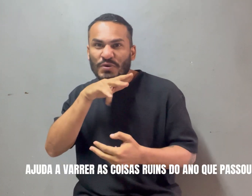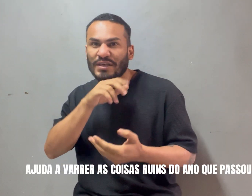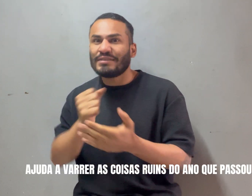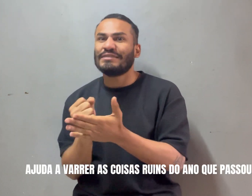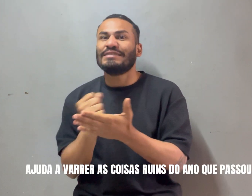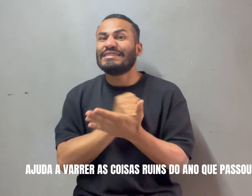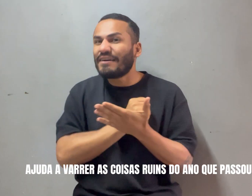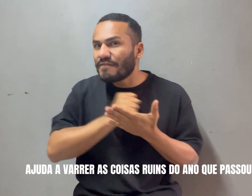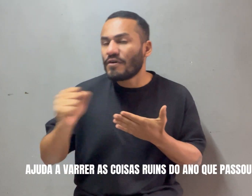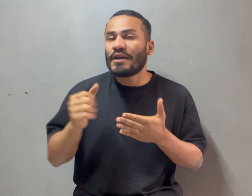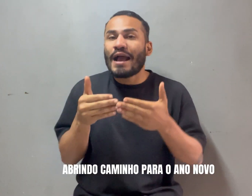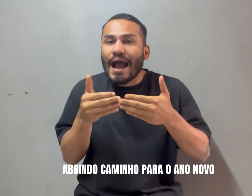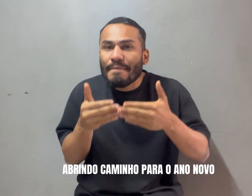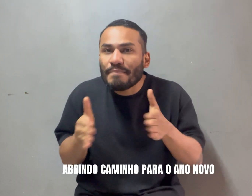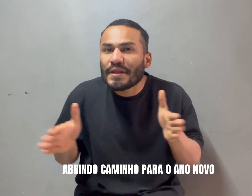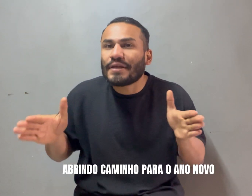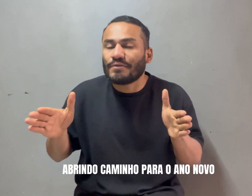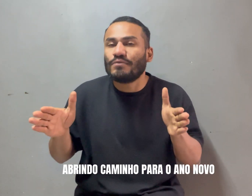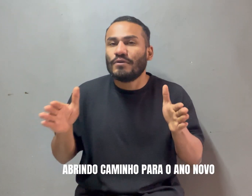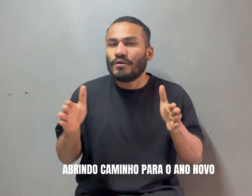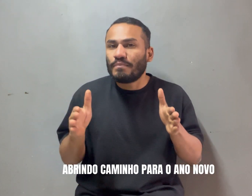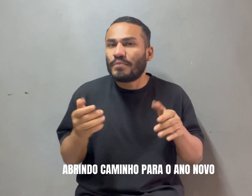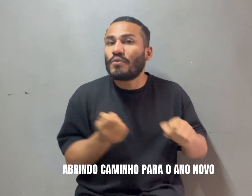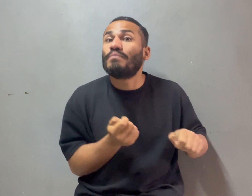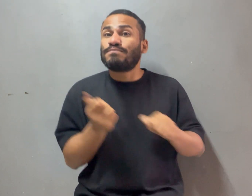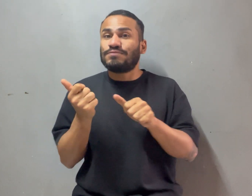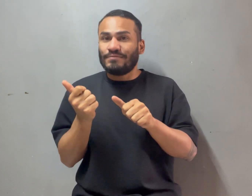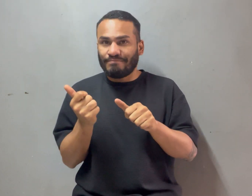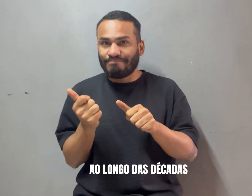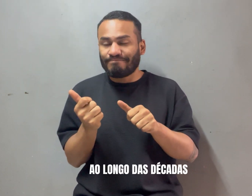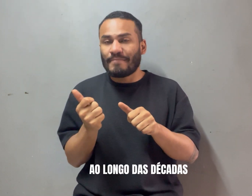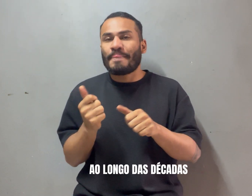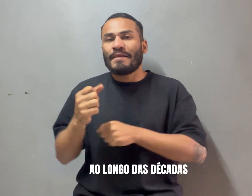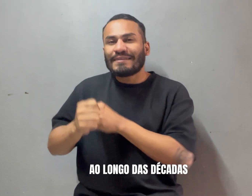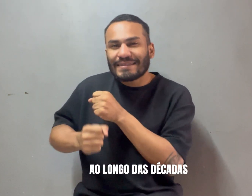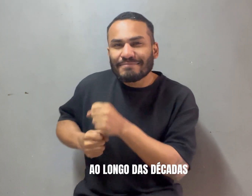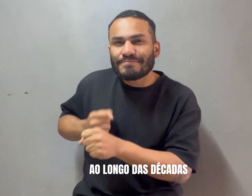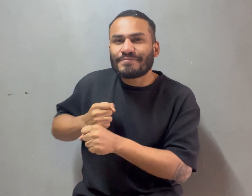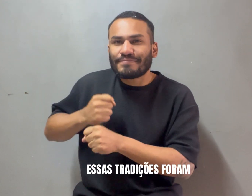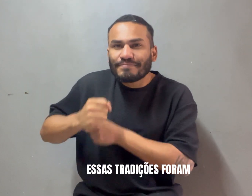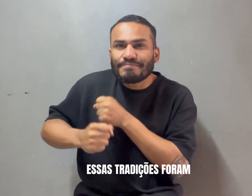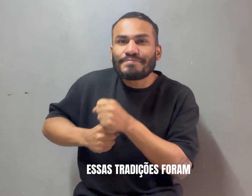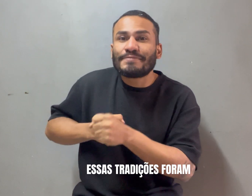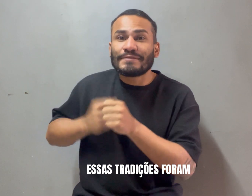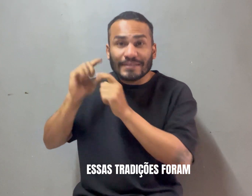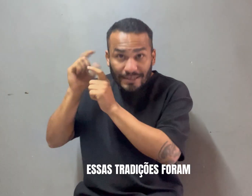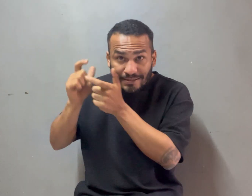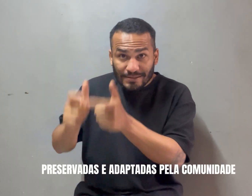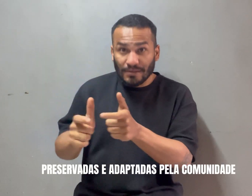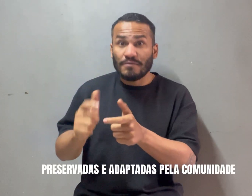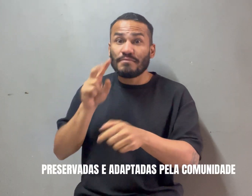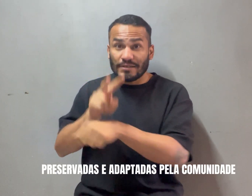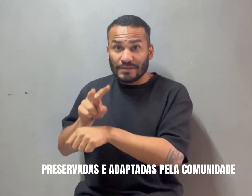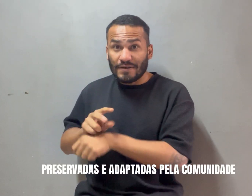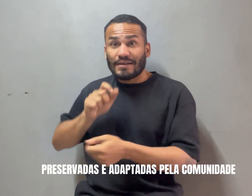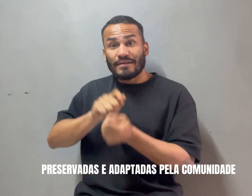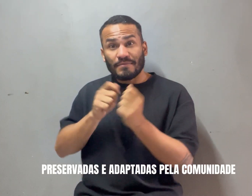ruins do ano que passou, abrindo caminho para o ano novo. Ao longo das décadas, essas tradições foram preservadas e adaptadas